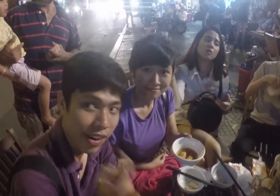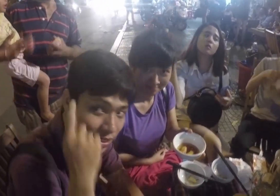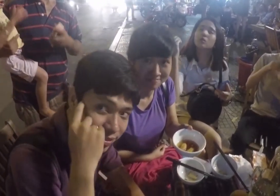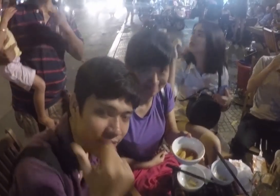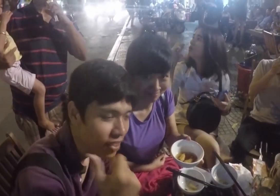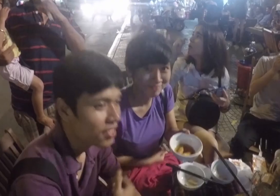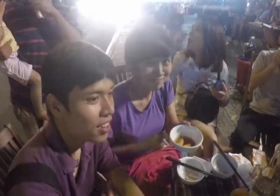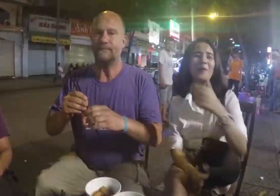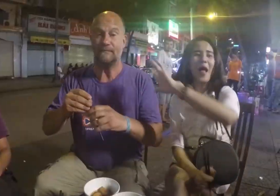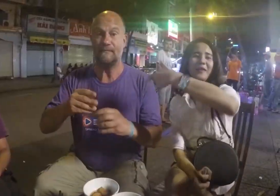Verstanden?